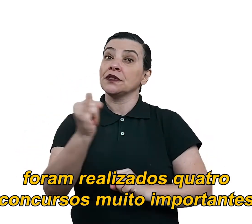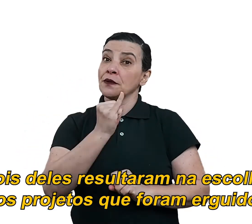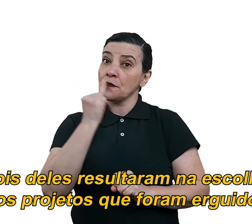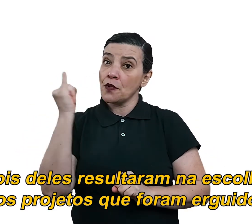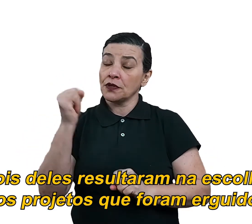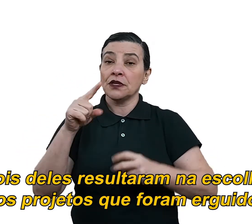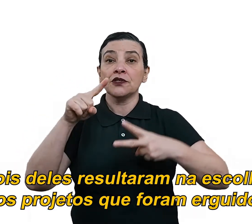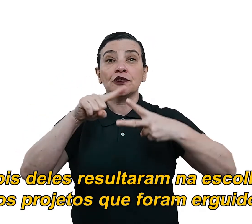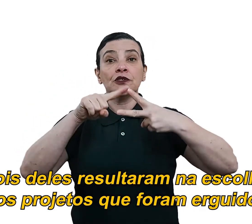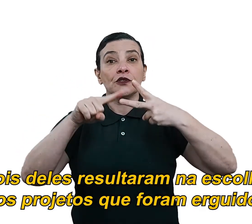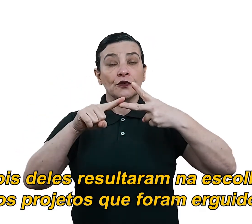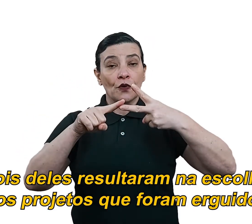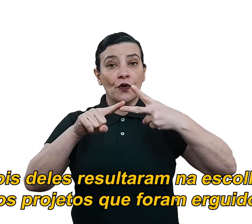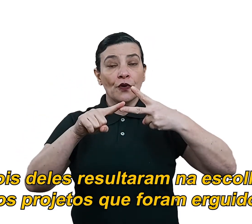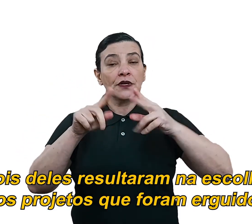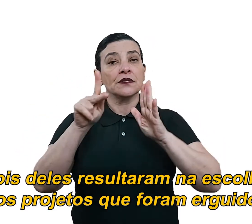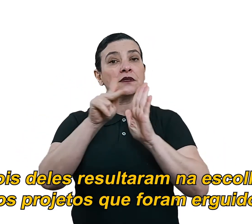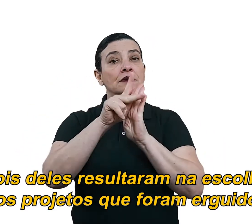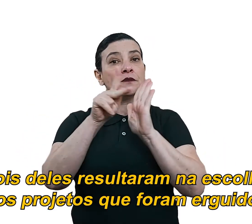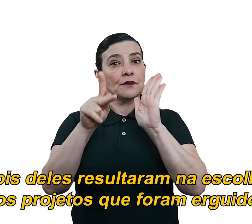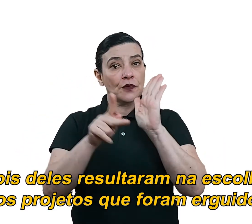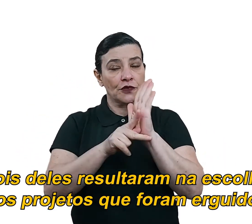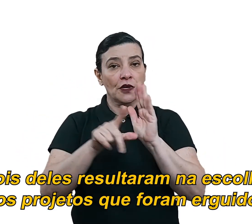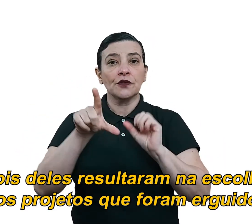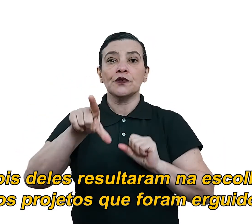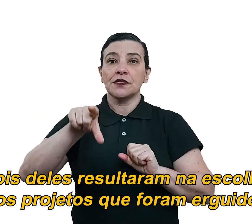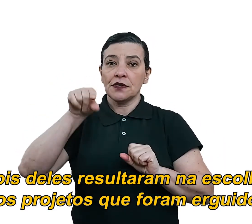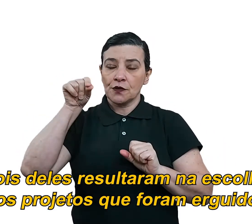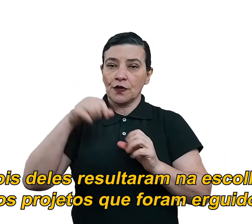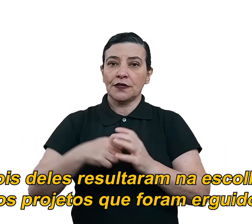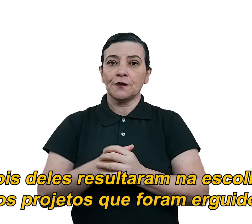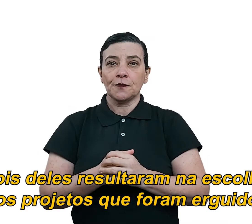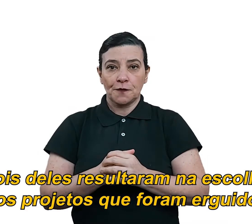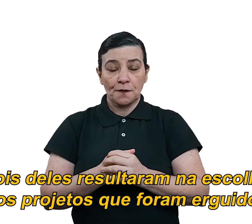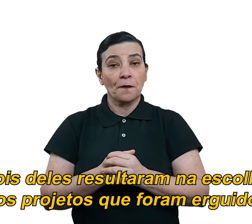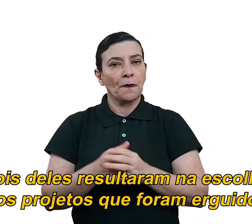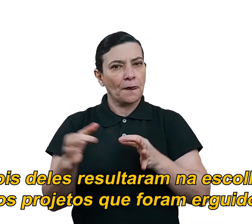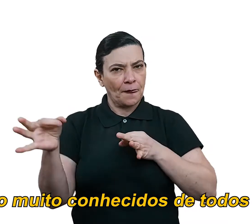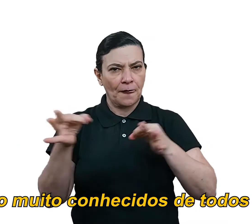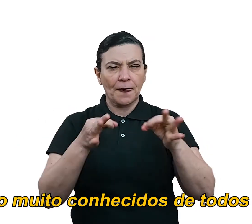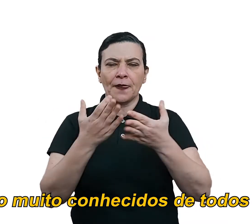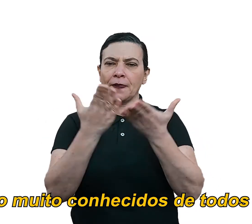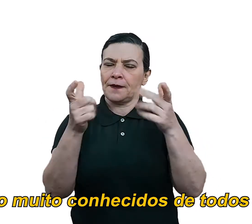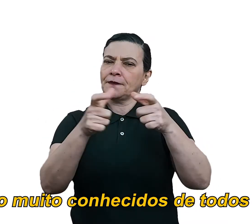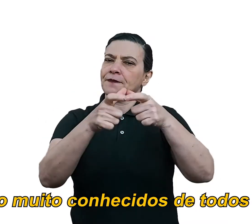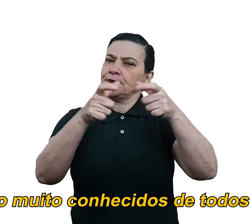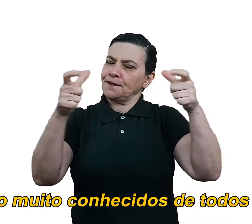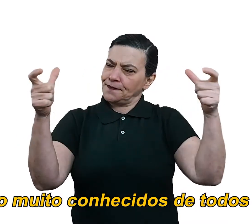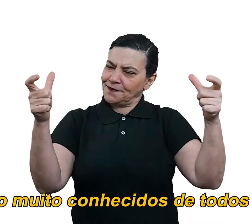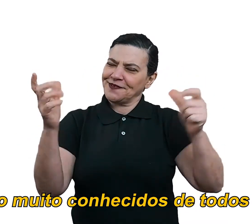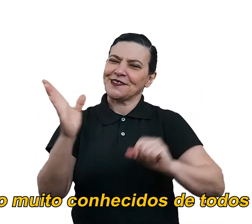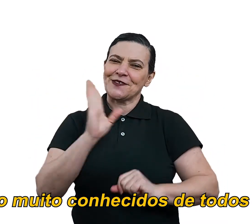importantes. 2 deles resultaram na escolha dos projetos que foram erguidos e são